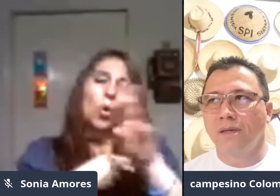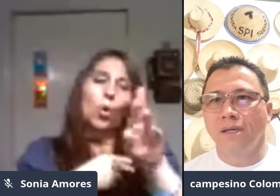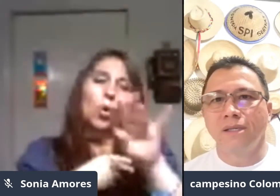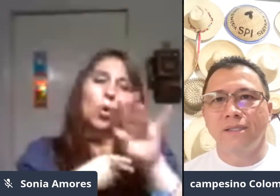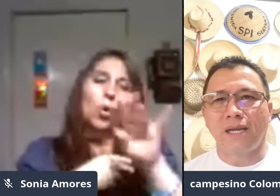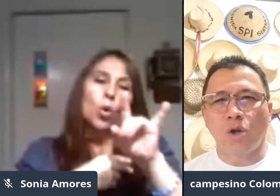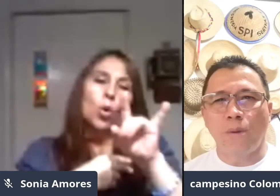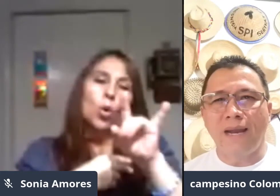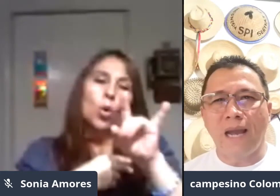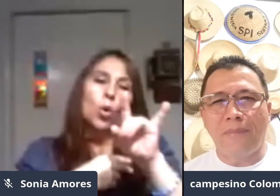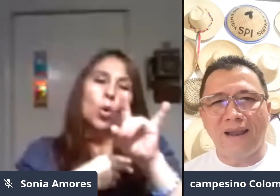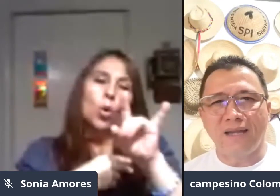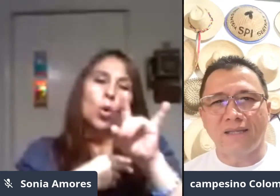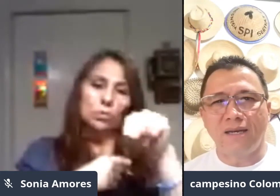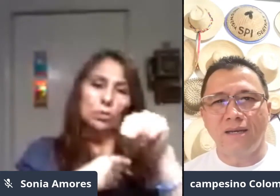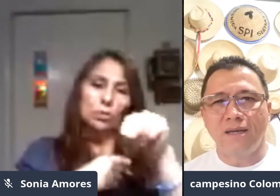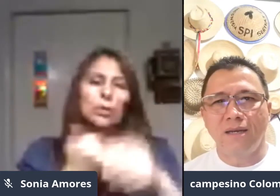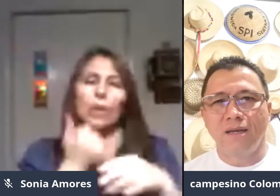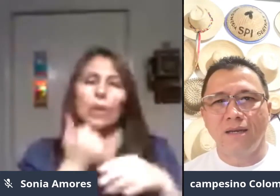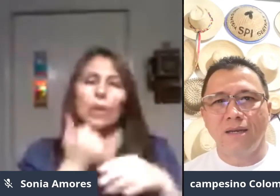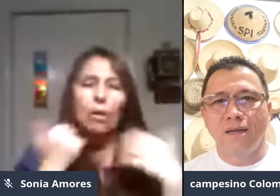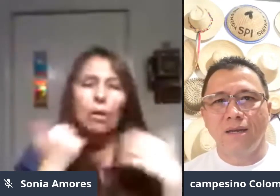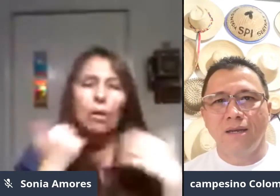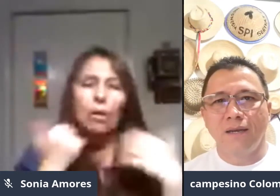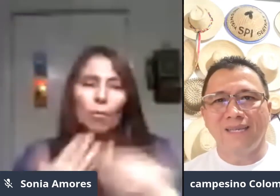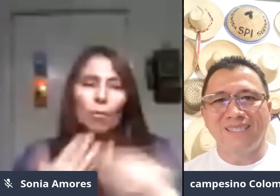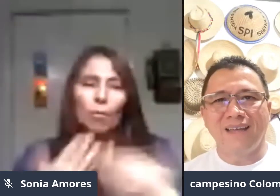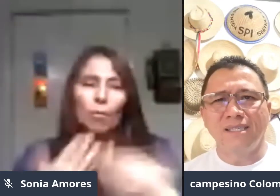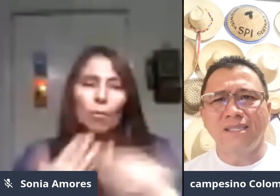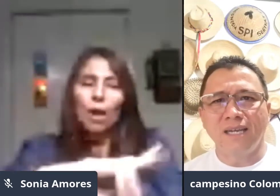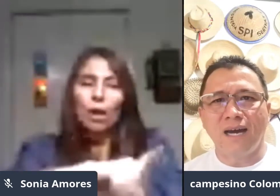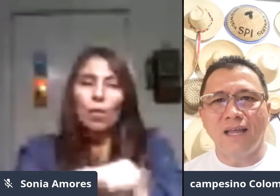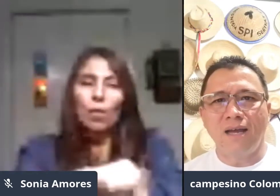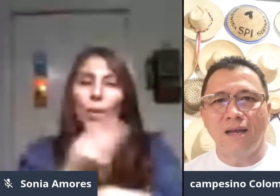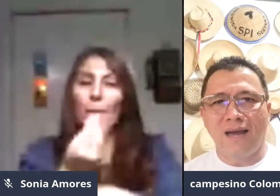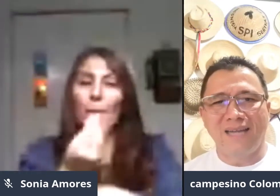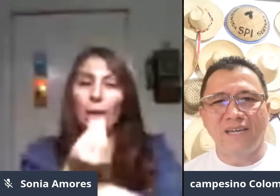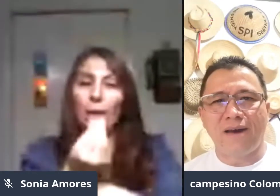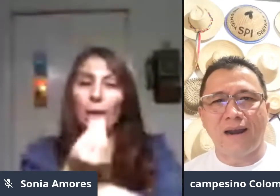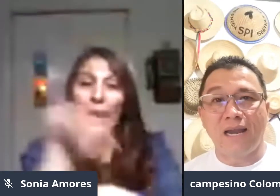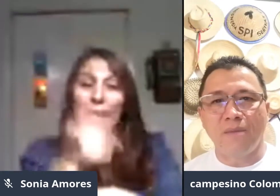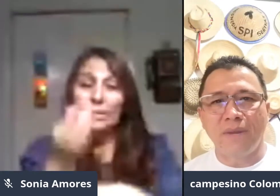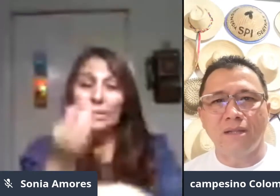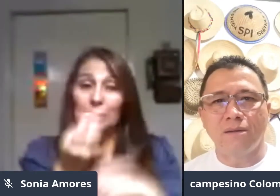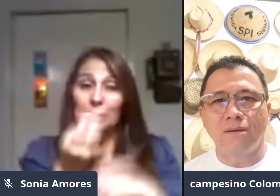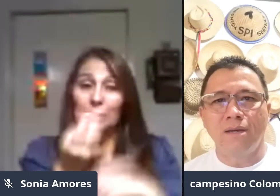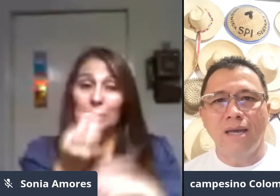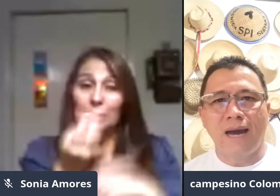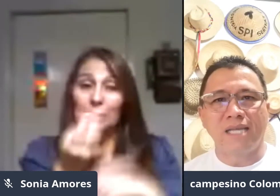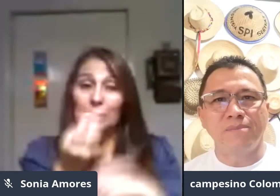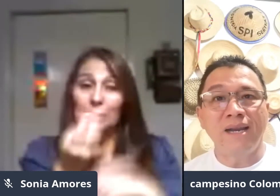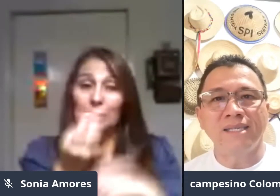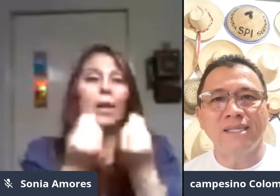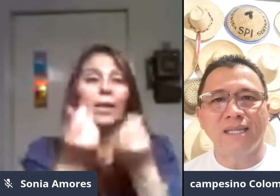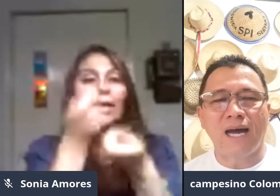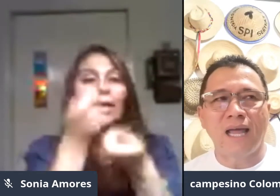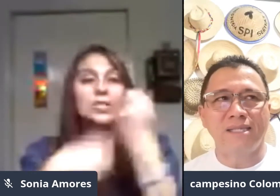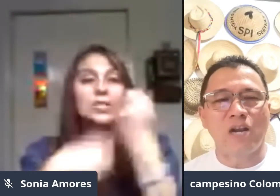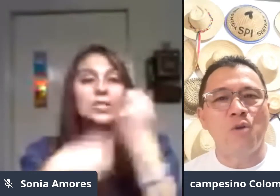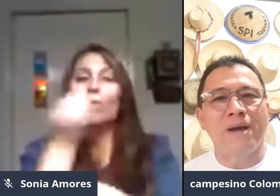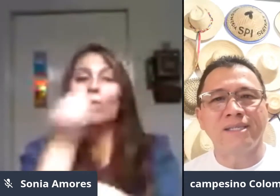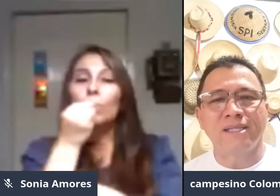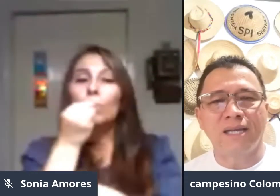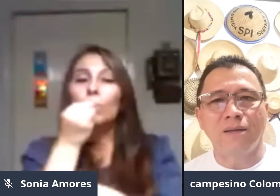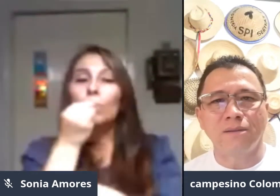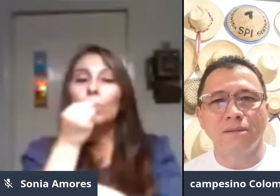intermediarios, se roben la plata que está destinada a llevarle alimento a las más necesitadas